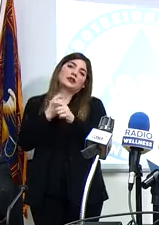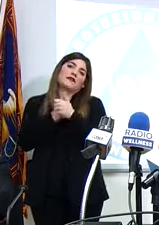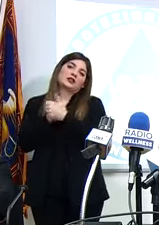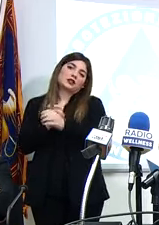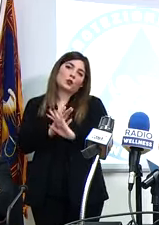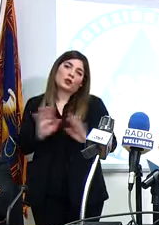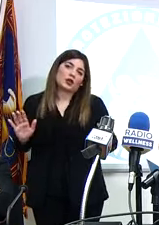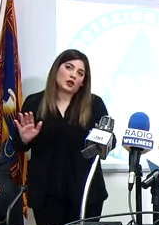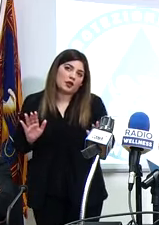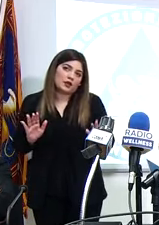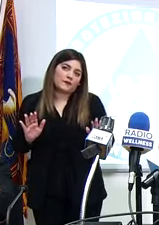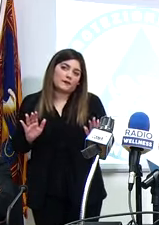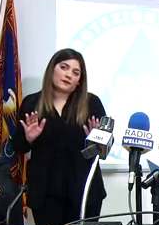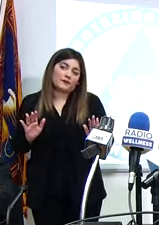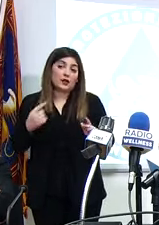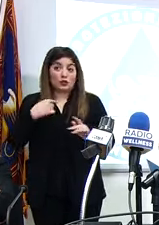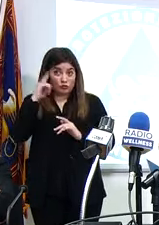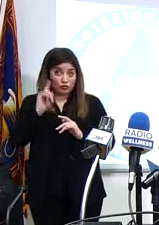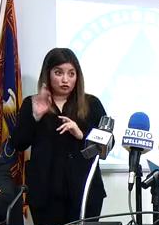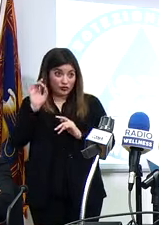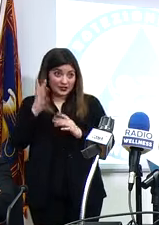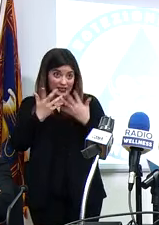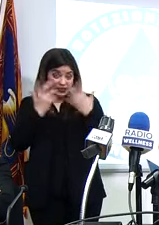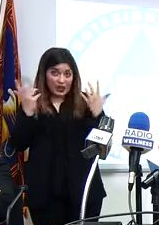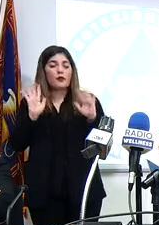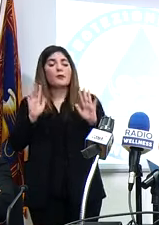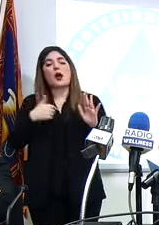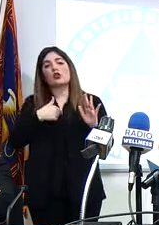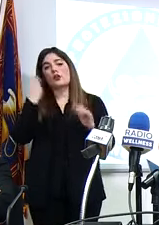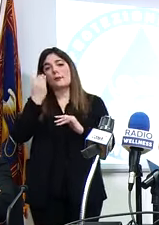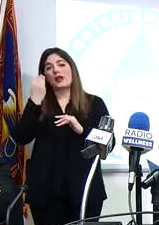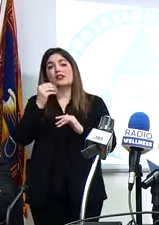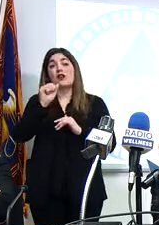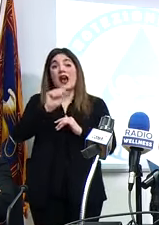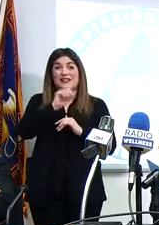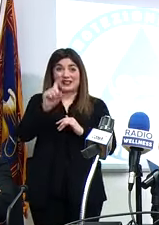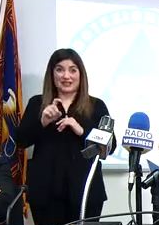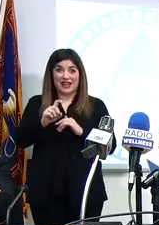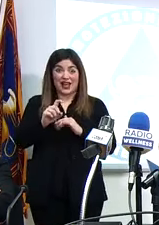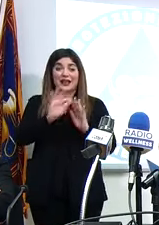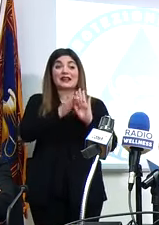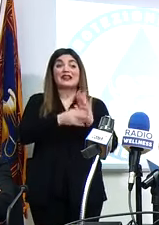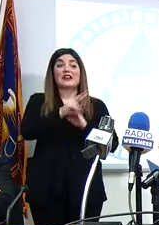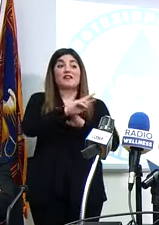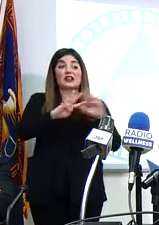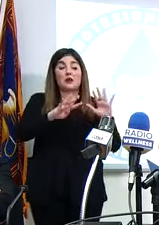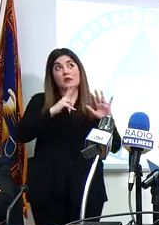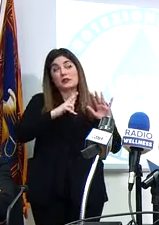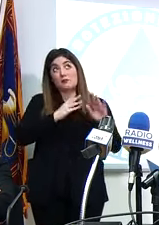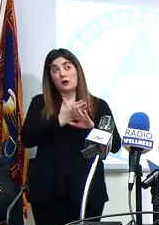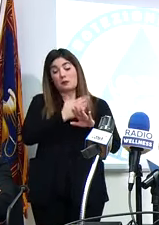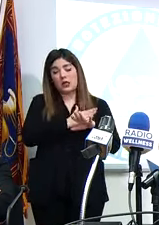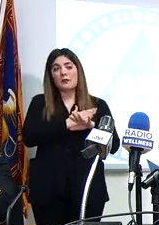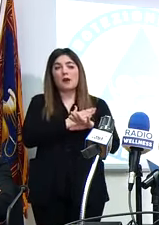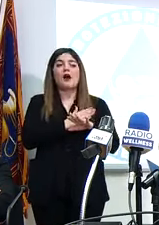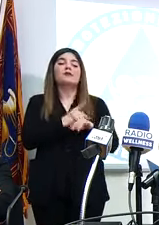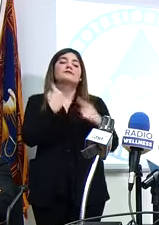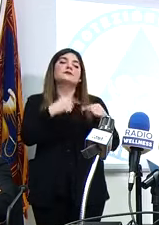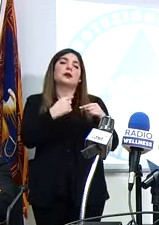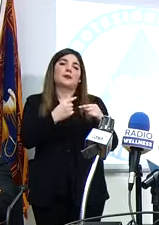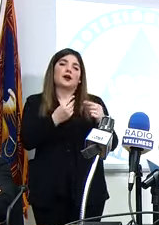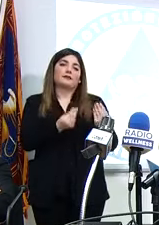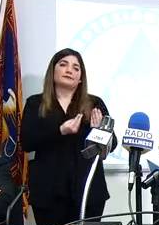quindi non so se ho risposto, comunque AstraZeneca io penso che il 29 o forse anche qualche giorno prima verrà data. Io ho